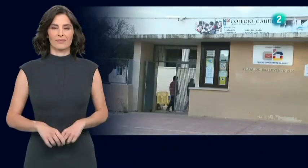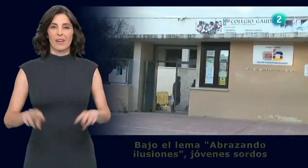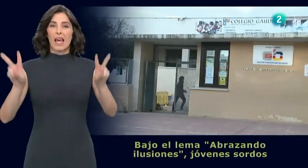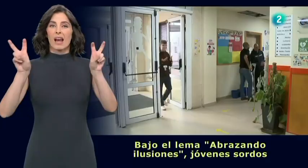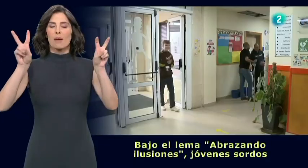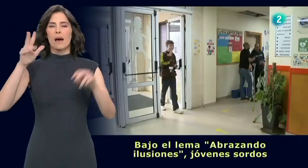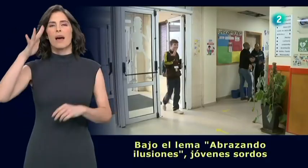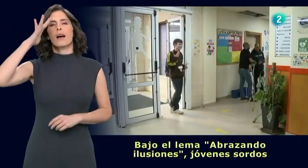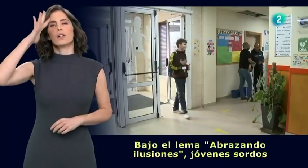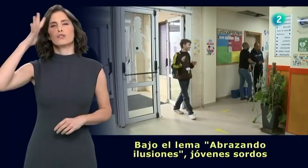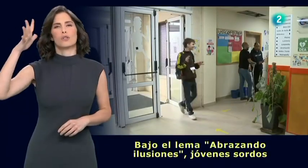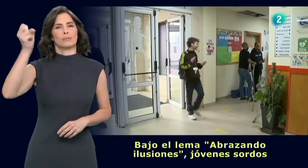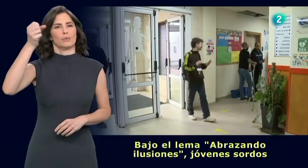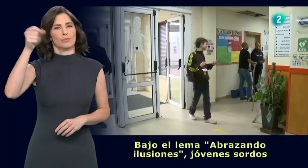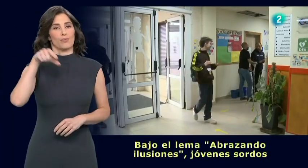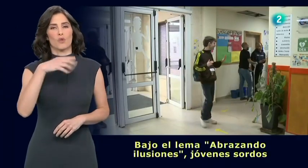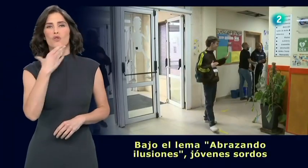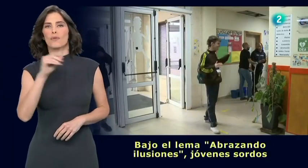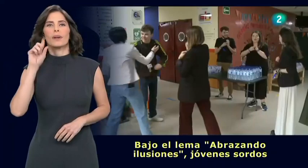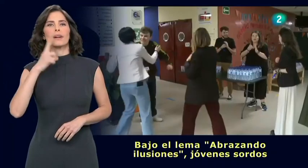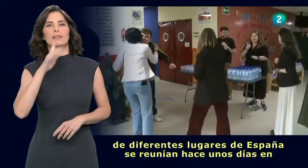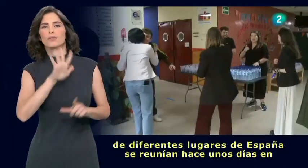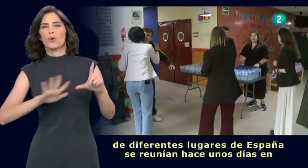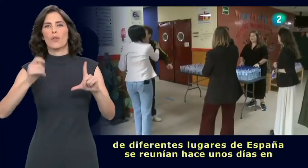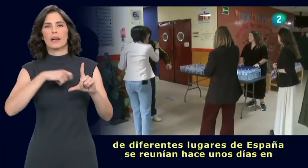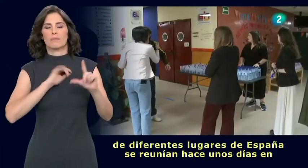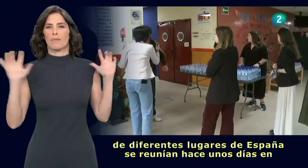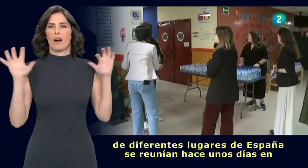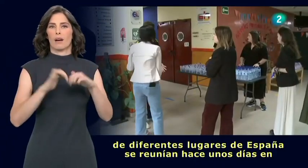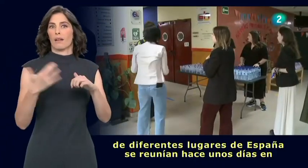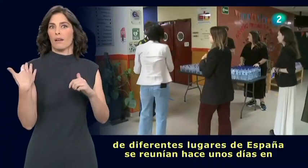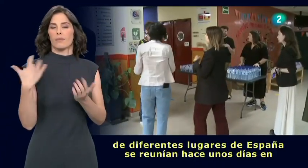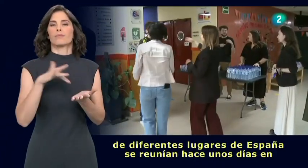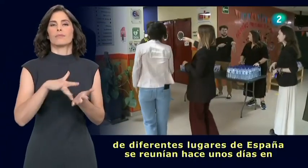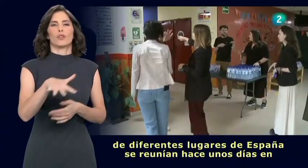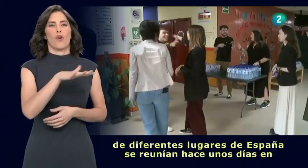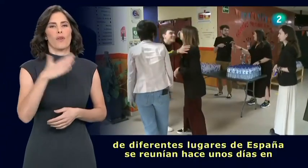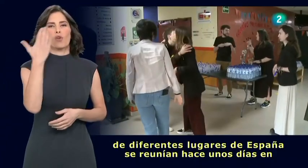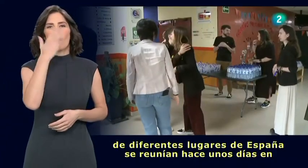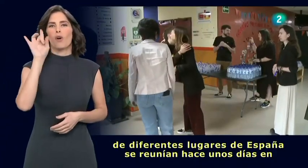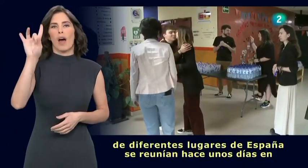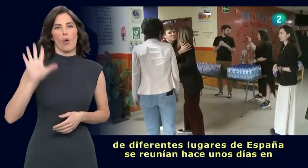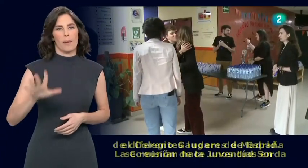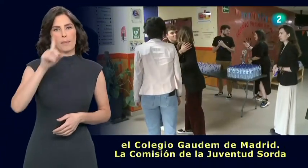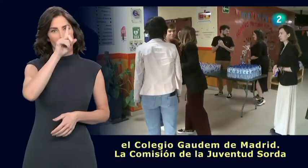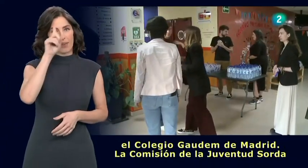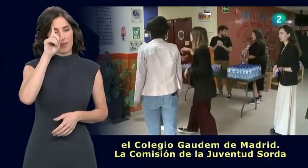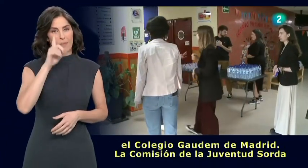Bajo el lema, abrazando ilusiones, jóvenes sordos de diferentes lugares de España se reunían hace unos días en el Colegio Gauden de